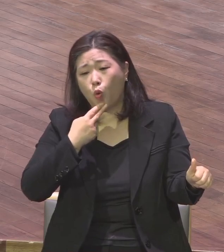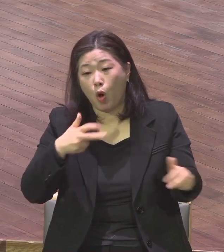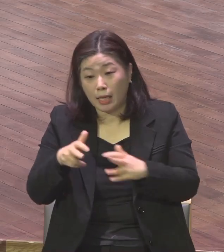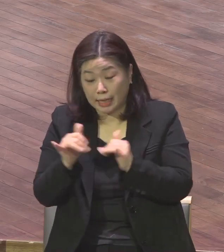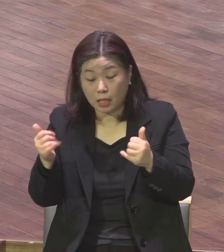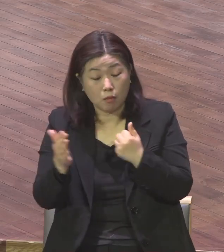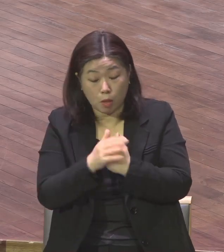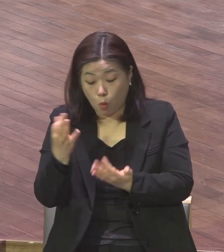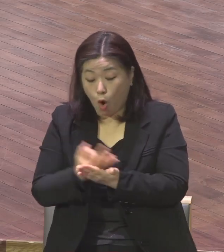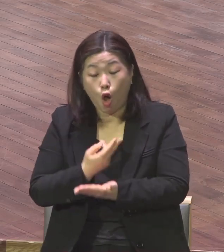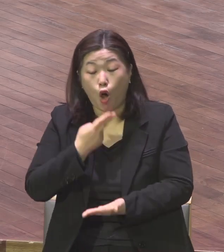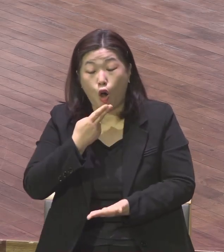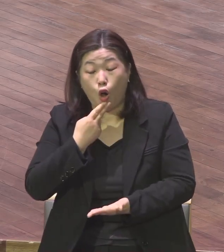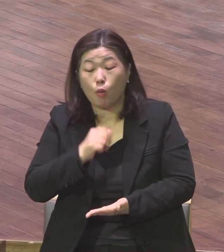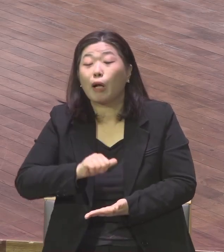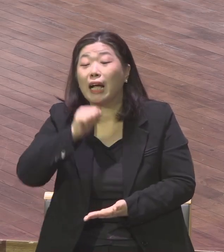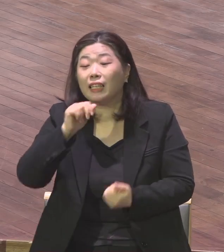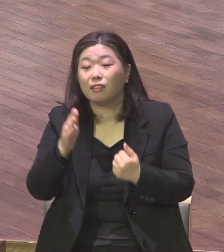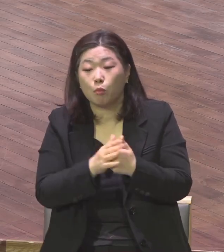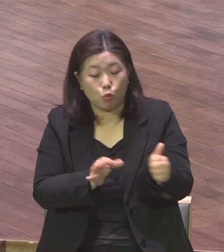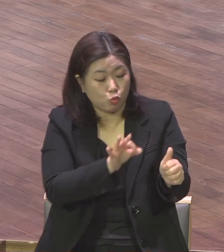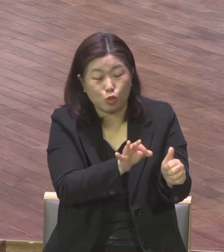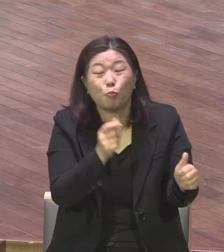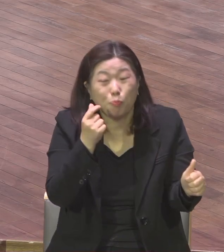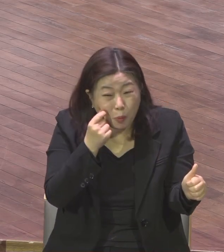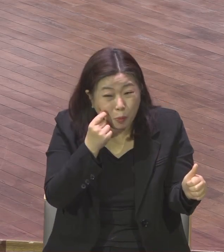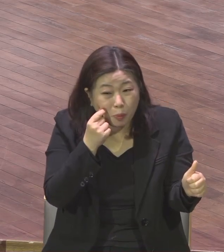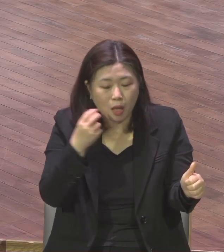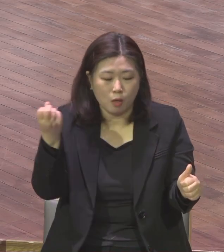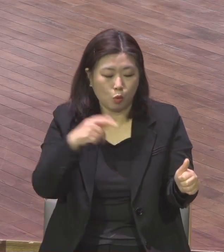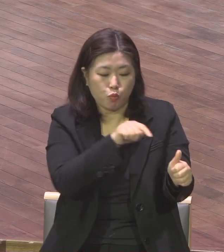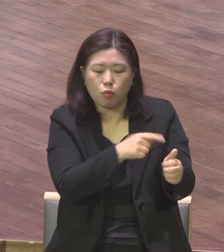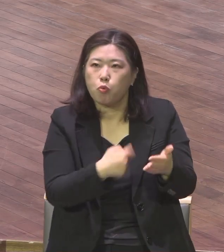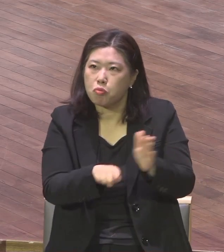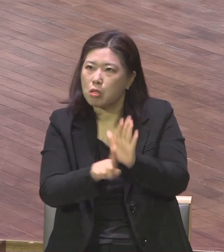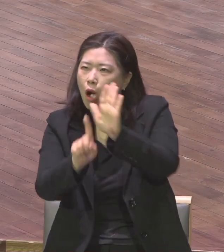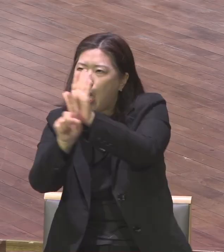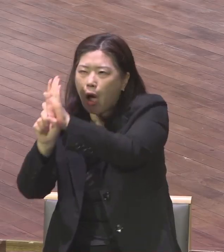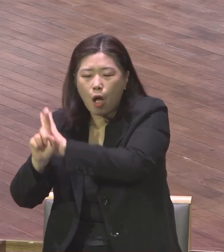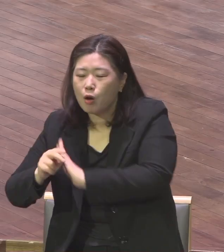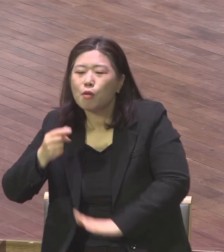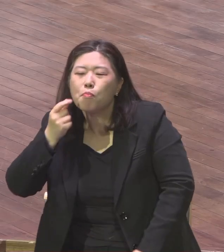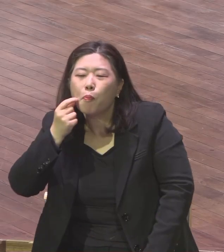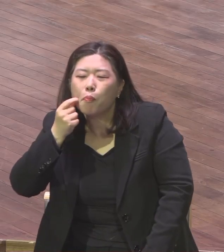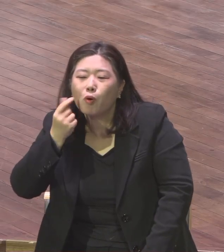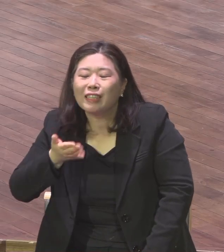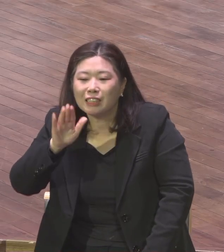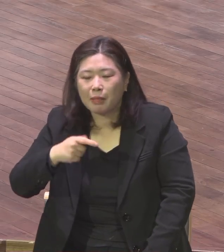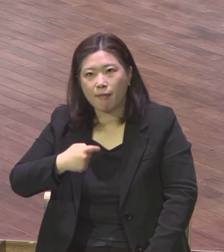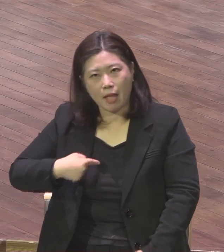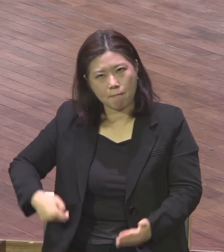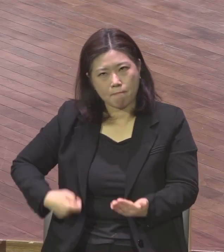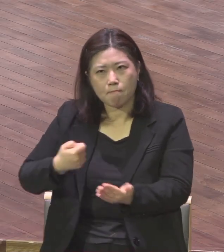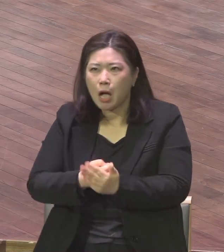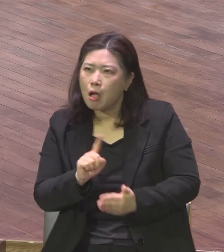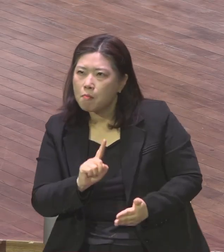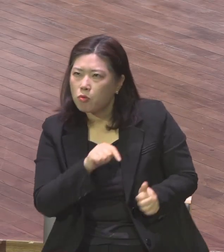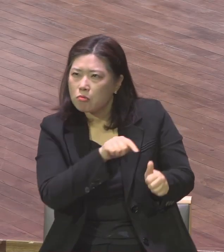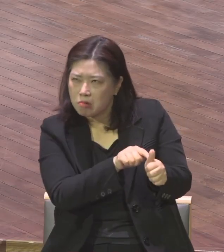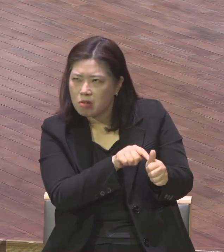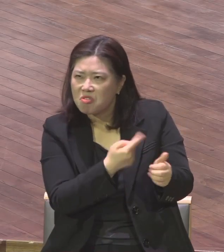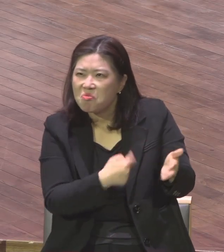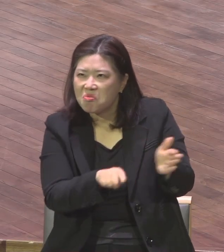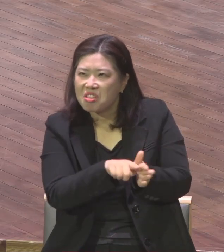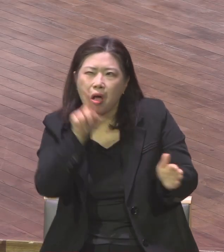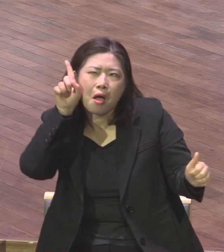수도 없는 몸이지만 내가 너를 위해서 하루도 빠지지 않고